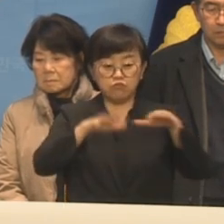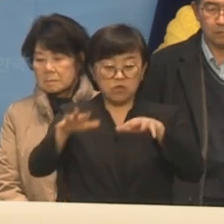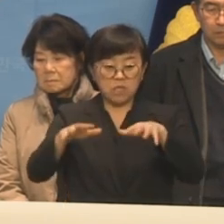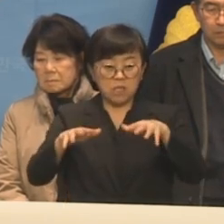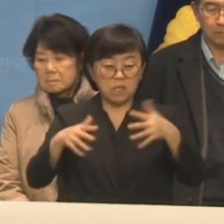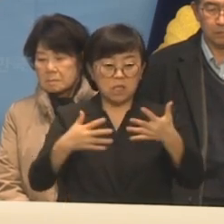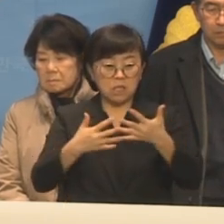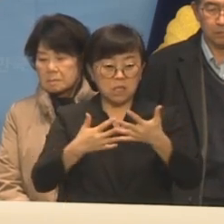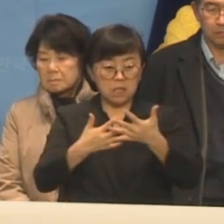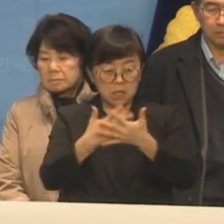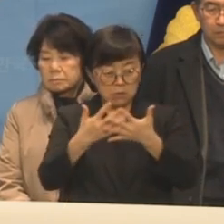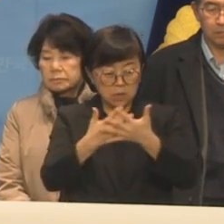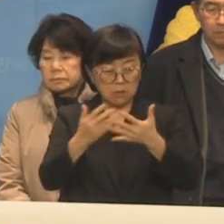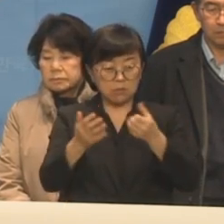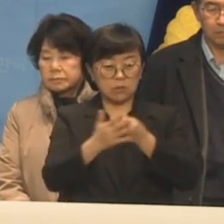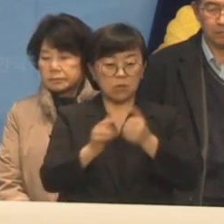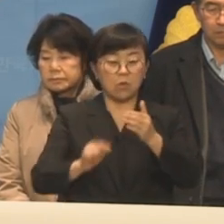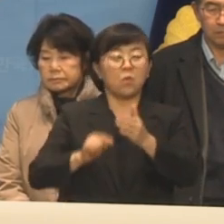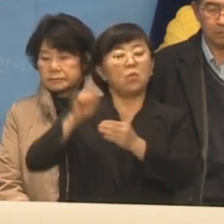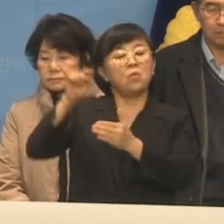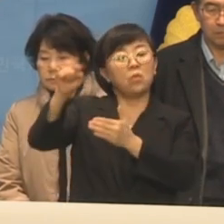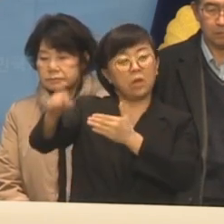근거하여 외부로